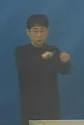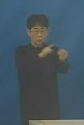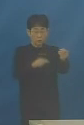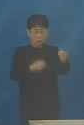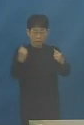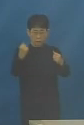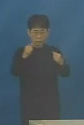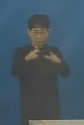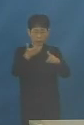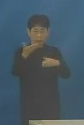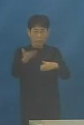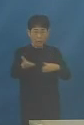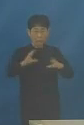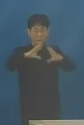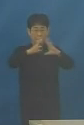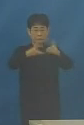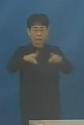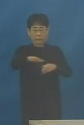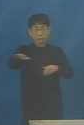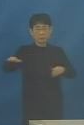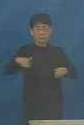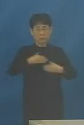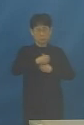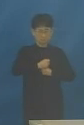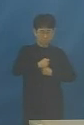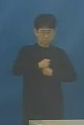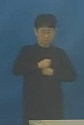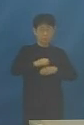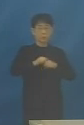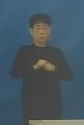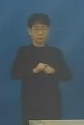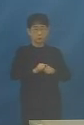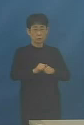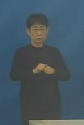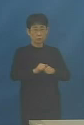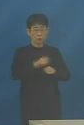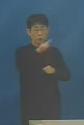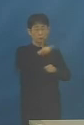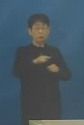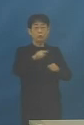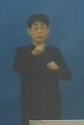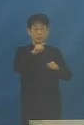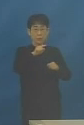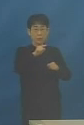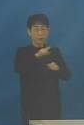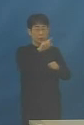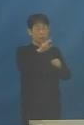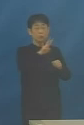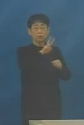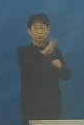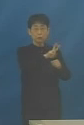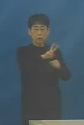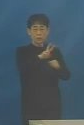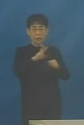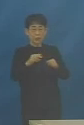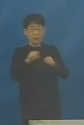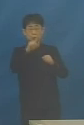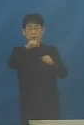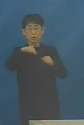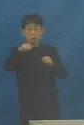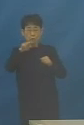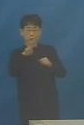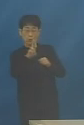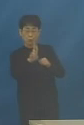ますまあその他にも監視下に置くべき部uuum といわれるなか分こういうものにつきまして